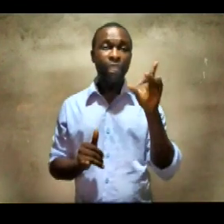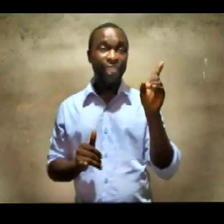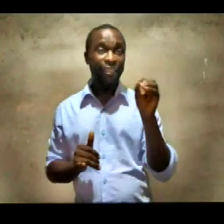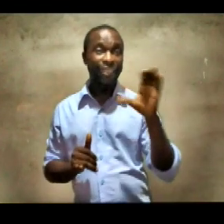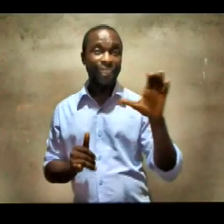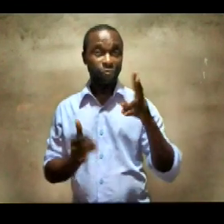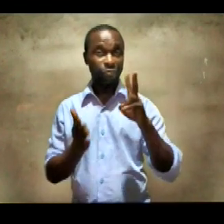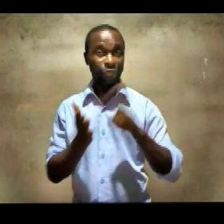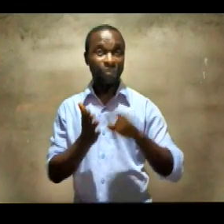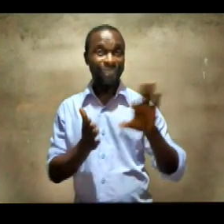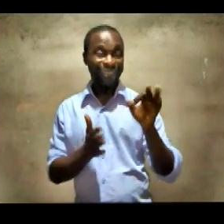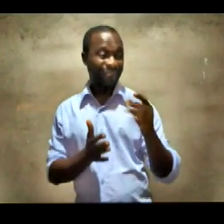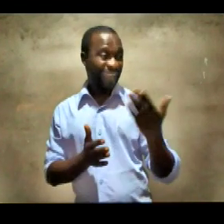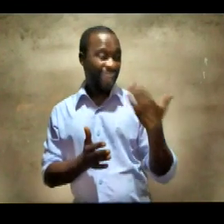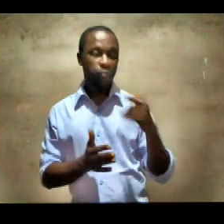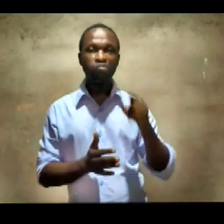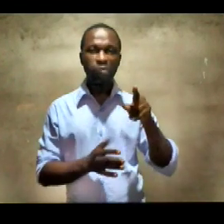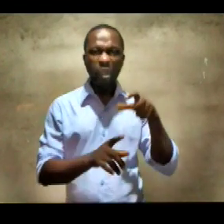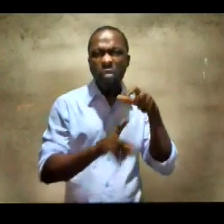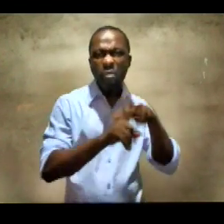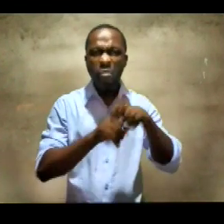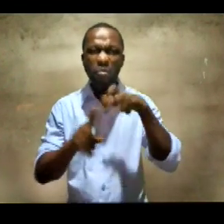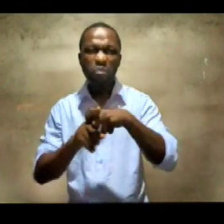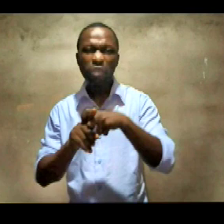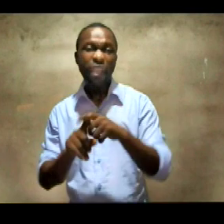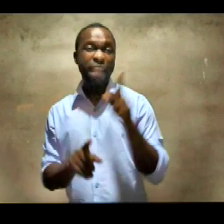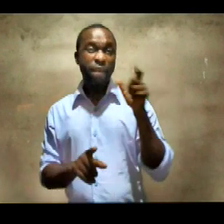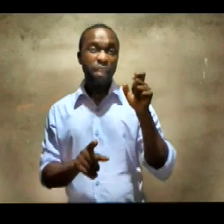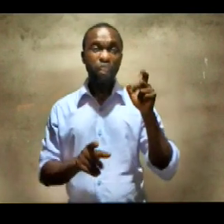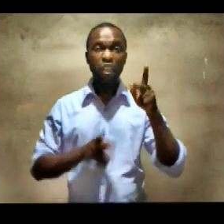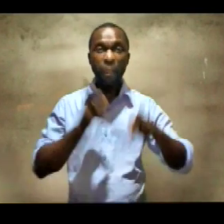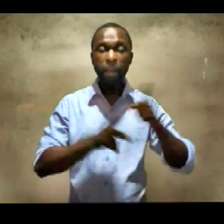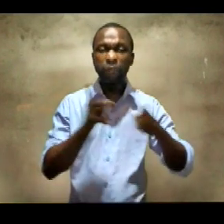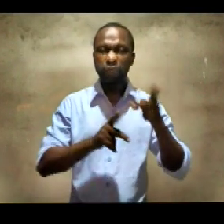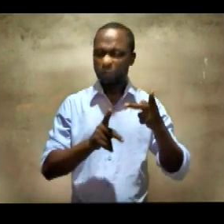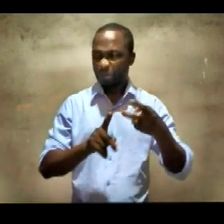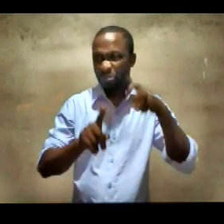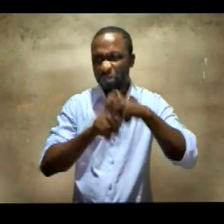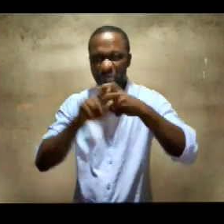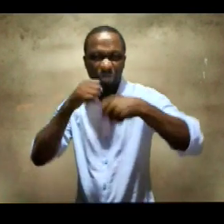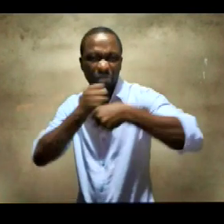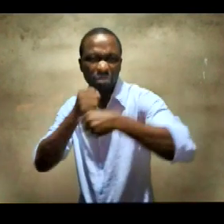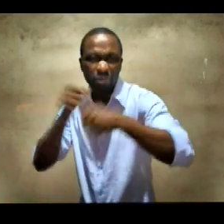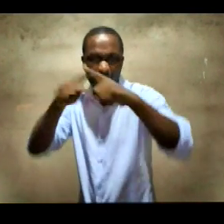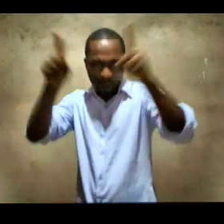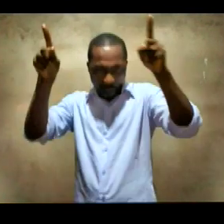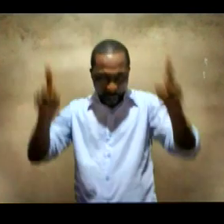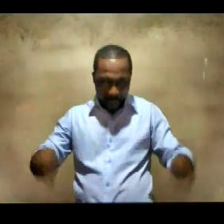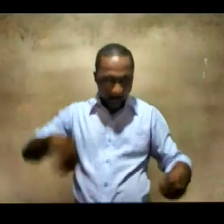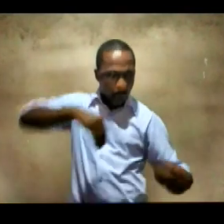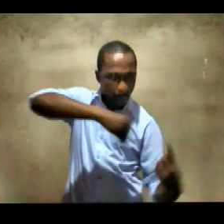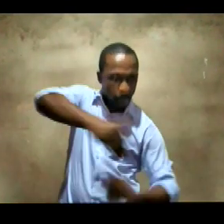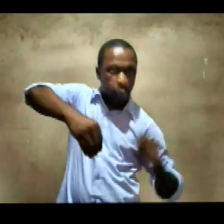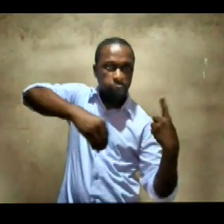conduit sur les traces d'un groupe d'individus non identifiés transportant 21 ballots de plastique non biodégradable pour une cachette. 300